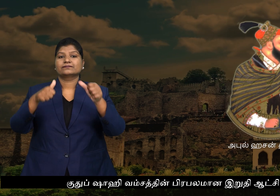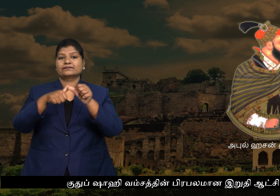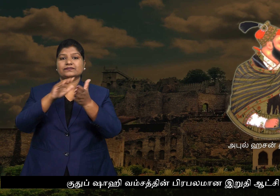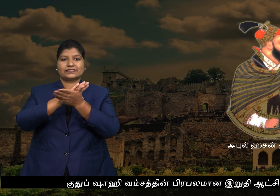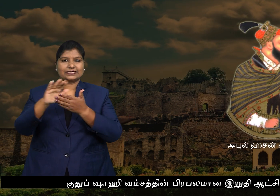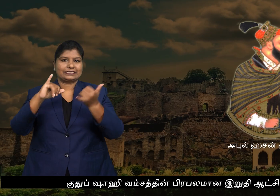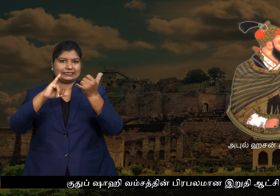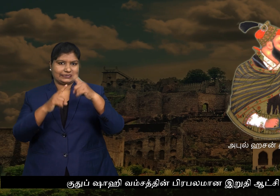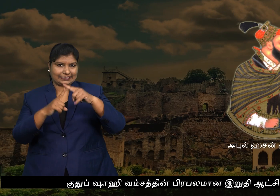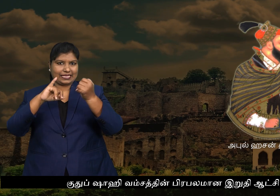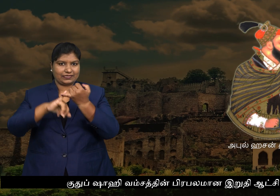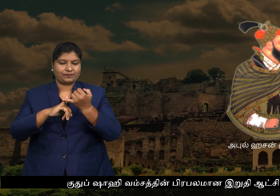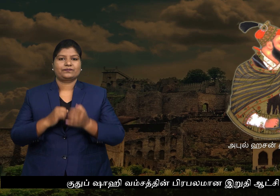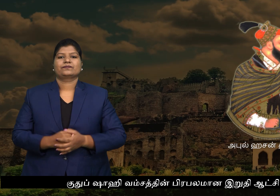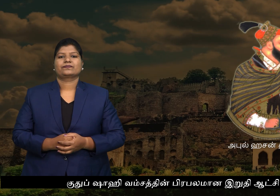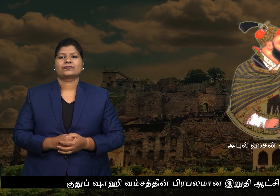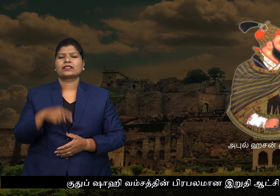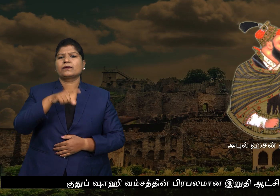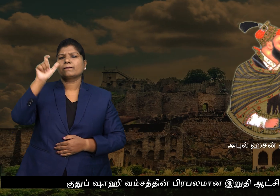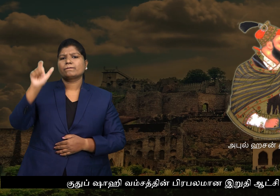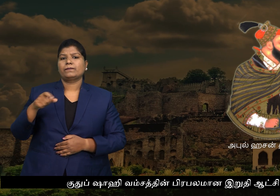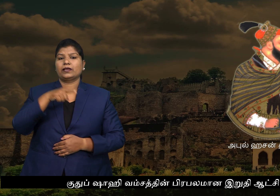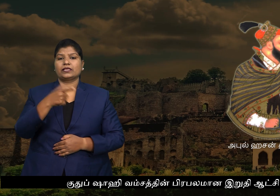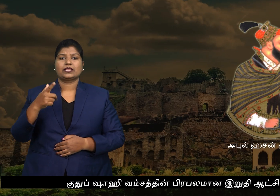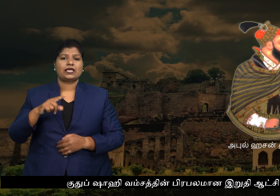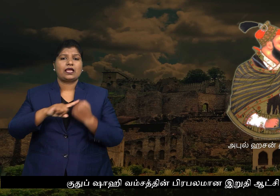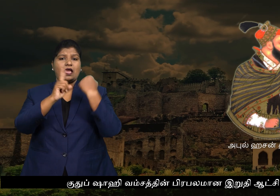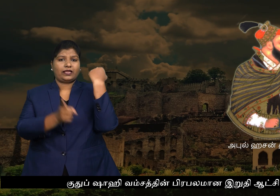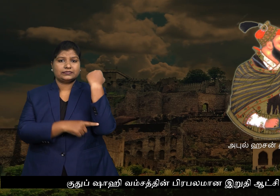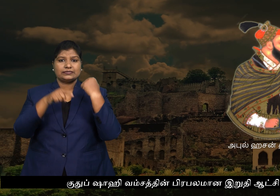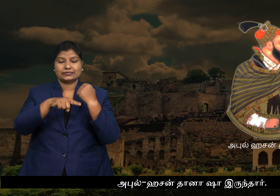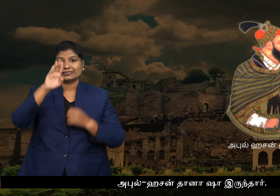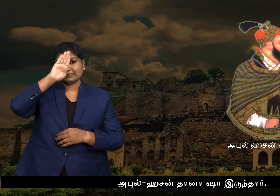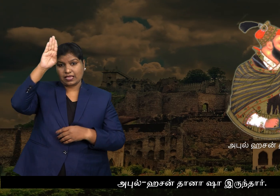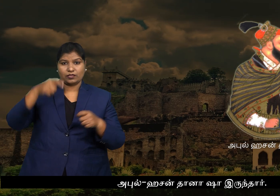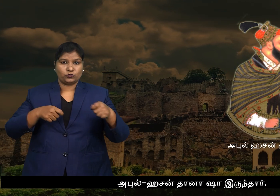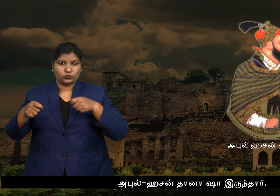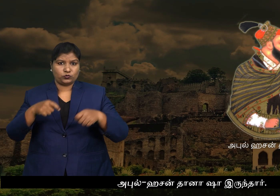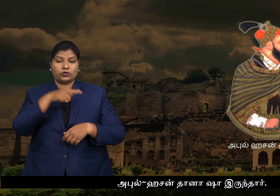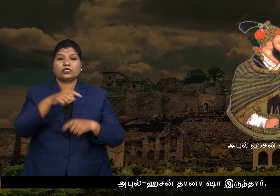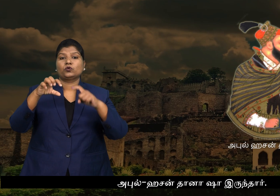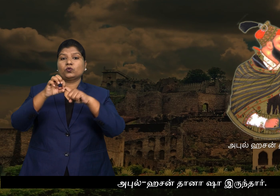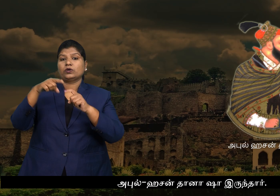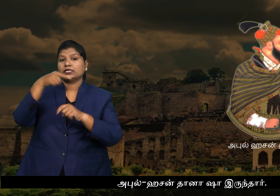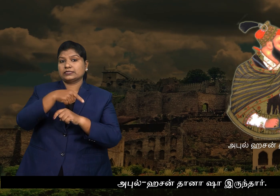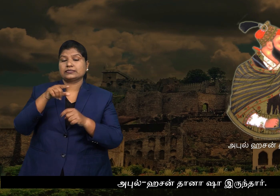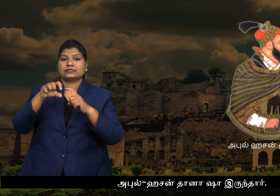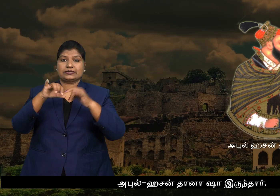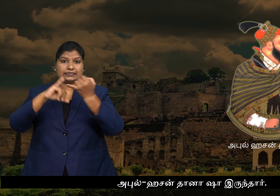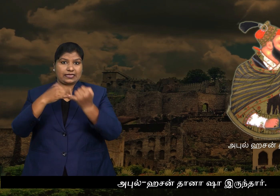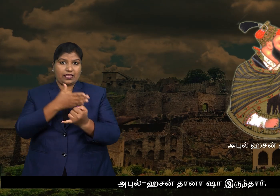குதுப் ஷாஹி வம்சத்தின் பிரபலமான இறுதி ஆட்சியாளராக அபுல் ஹசன் தானாஷா